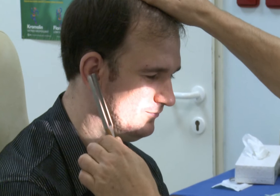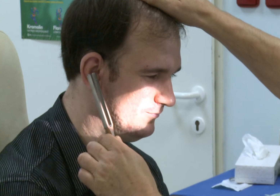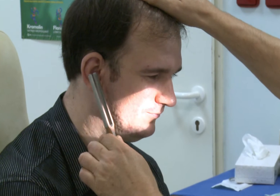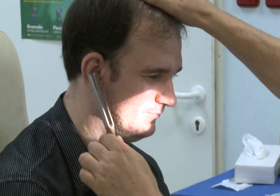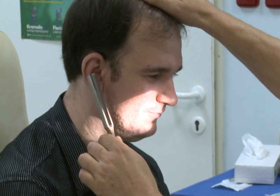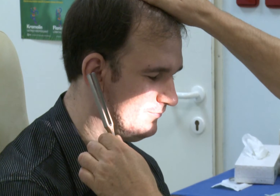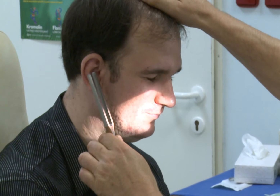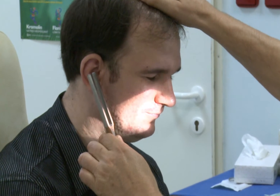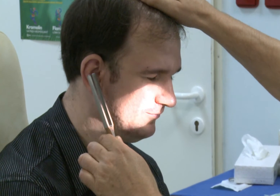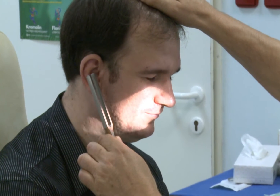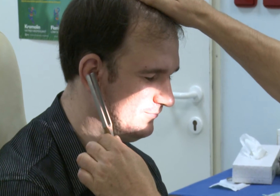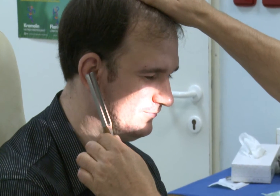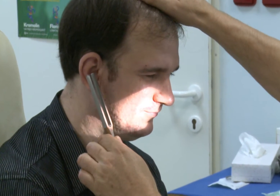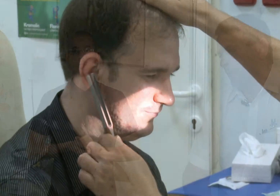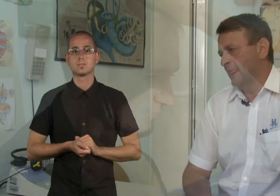sprednje.